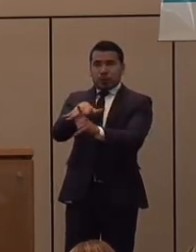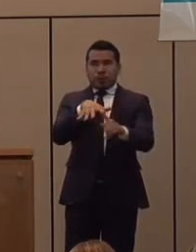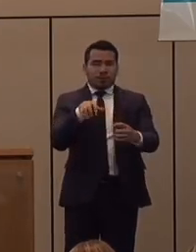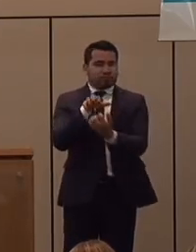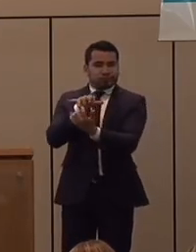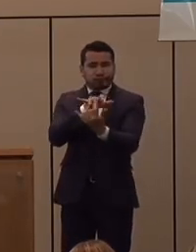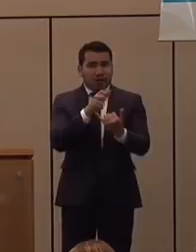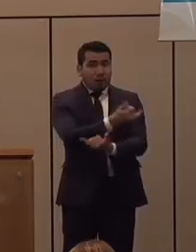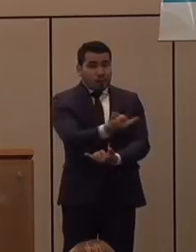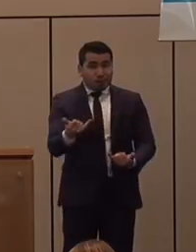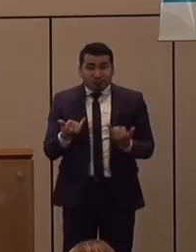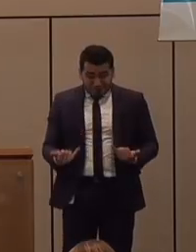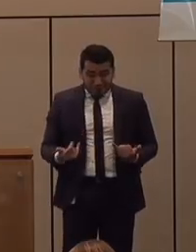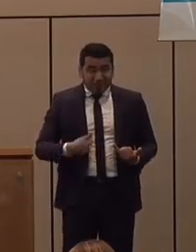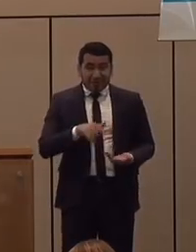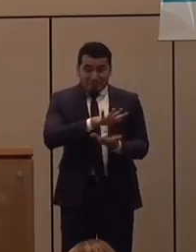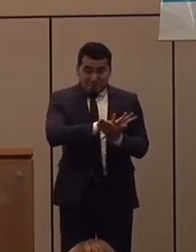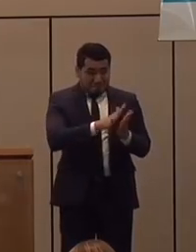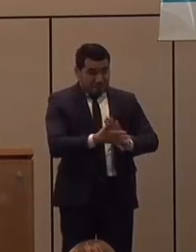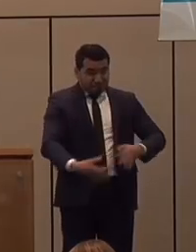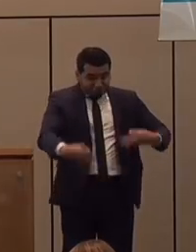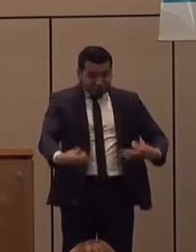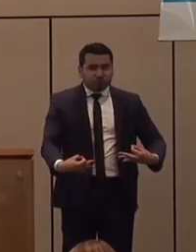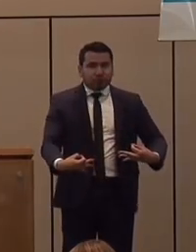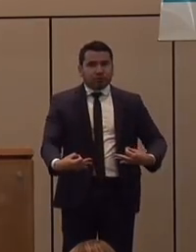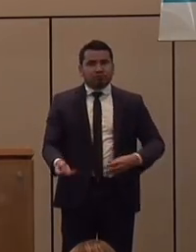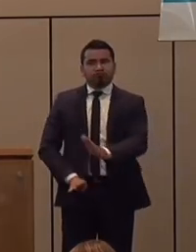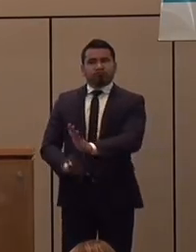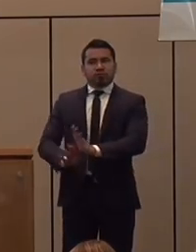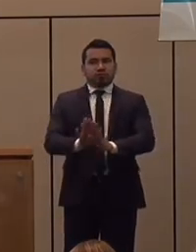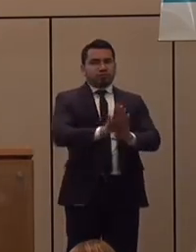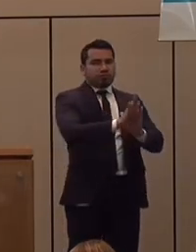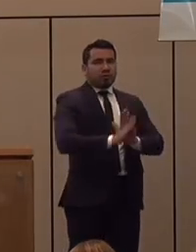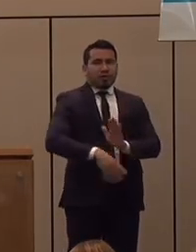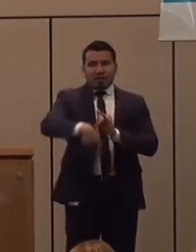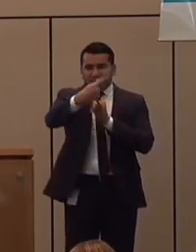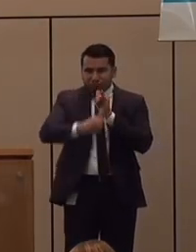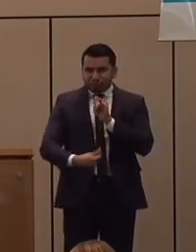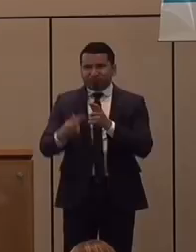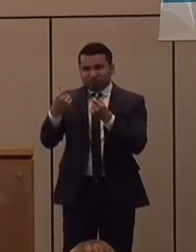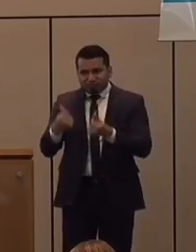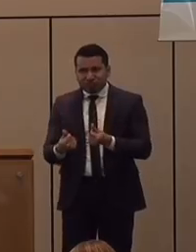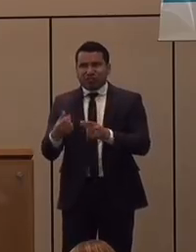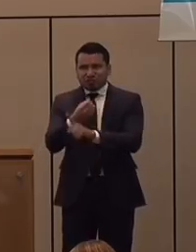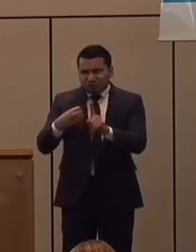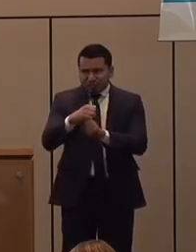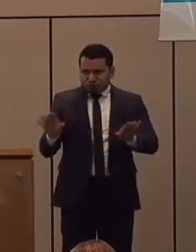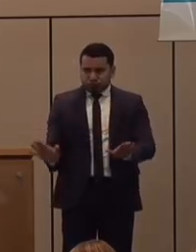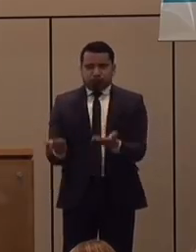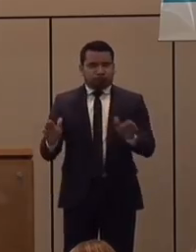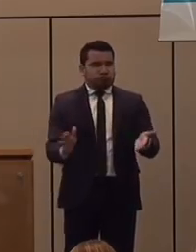su obligación de la paz es cuando logremos ese desarrollo económico y social en esas zonas en las zonas más afectadas